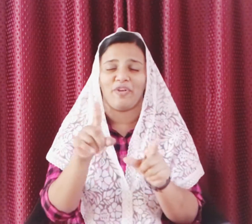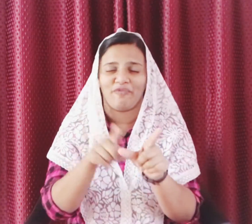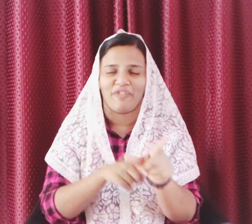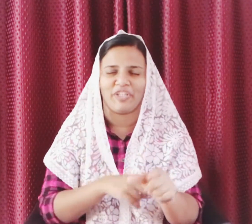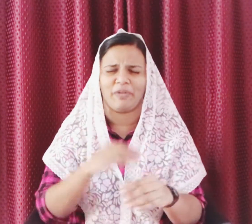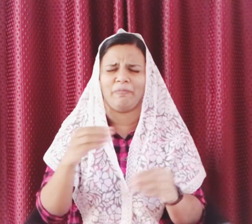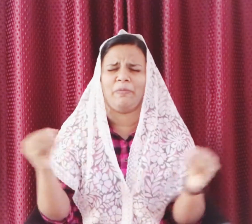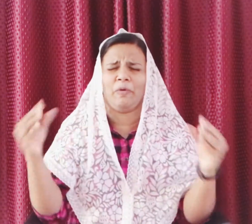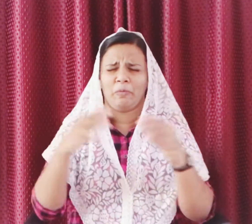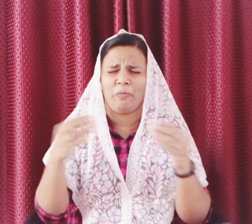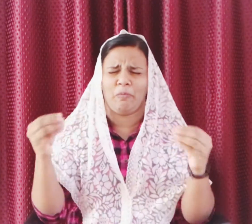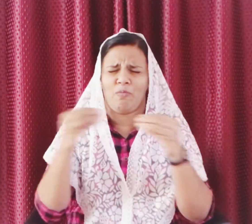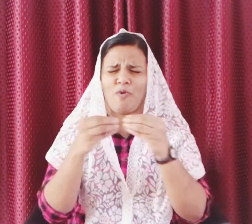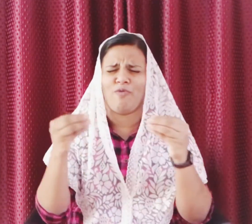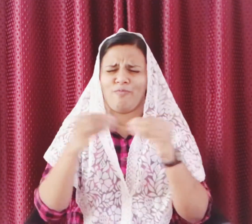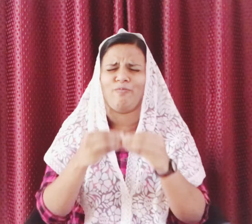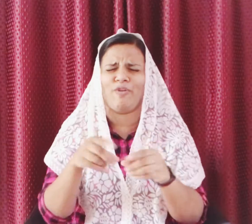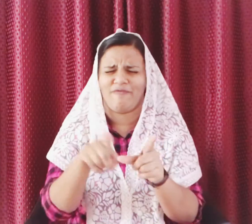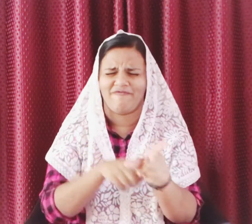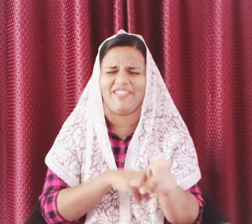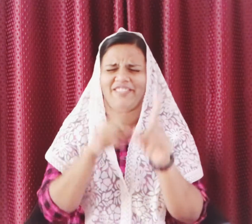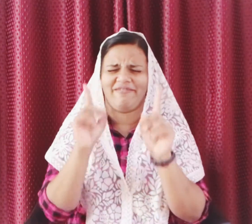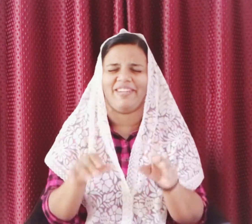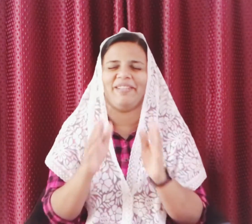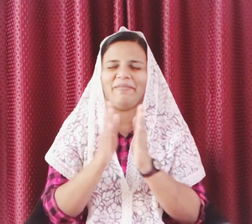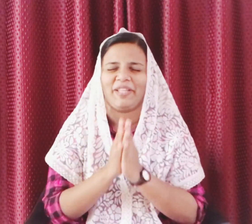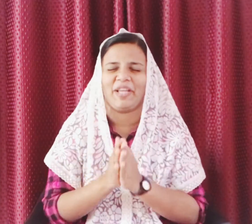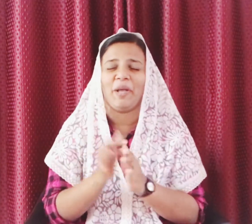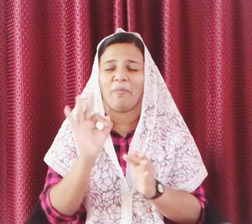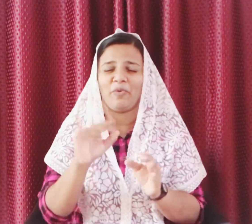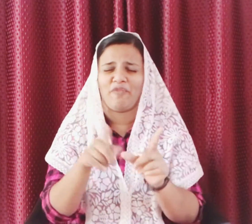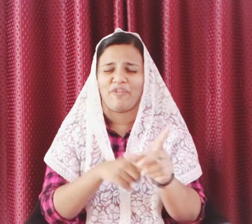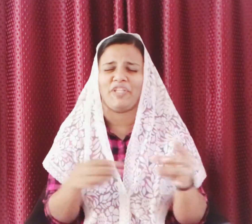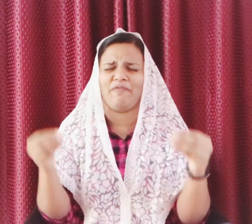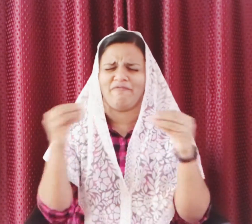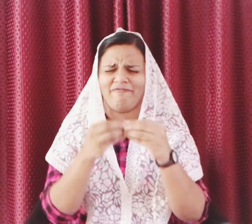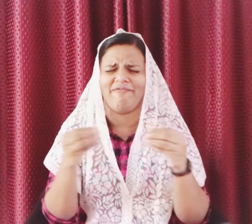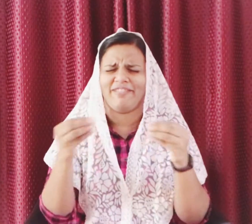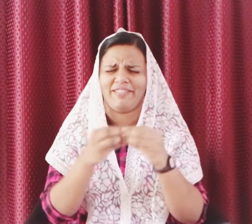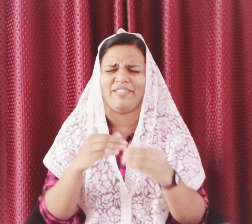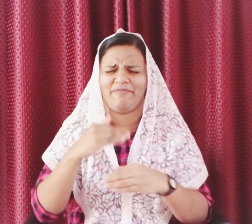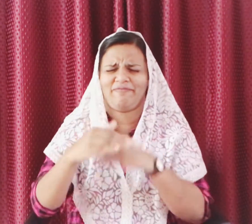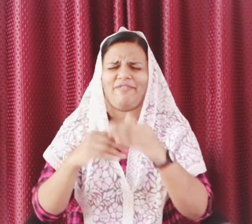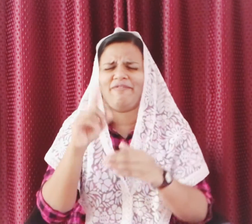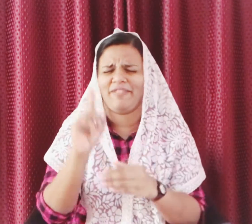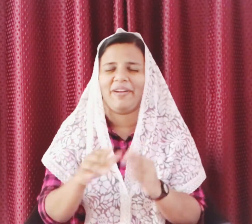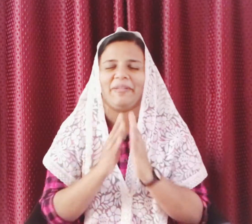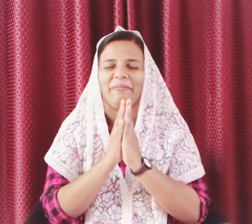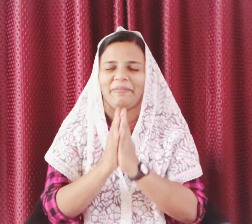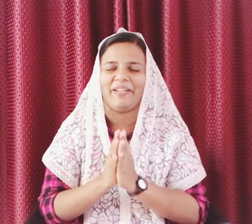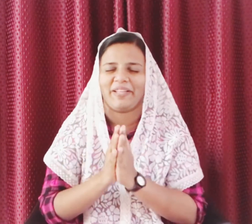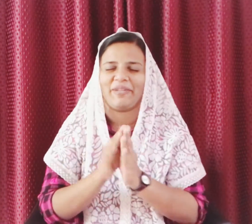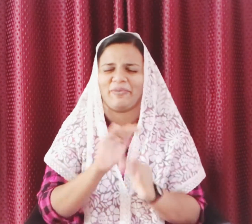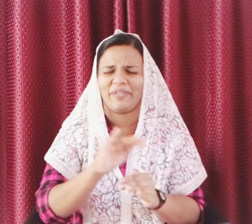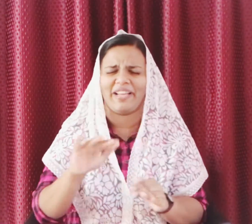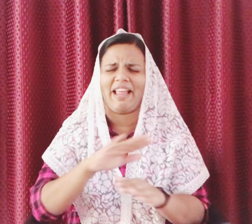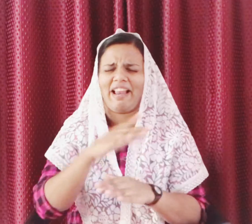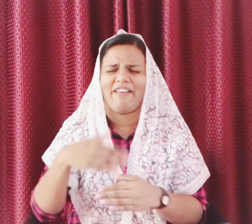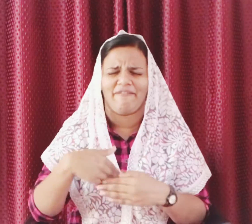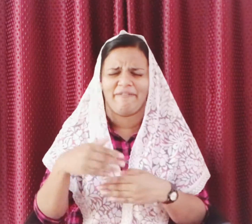പുതുവർഷം വർദ്ധനവിൻ്റെ വർഷമായി അവരുടെ ജീവിതത്തിൽ മാറട്ടെ എന്ന് പ്രാർത്ഥിക്കുന്നു. പുതുവർഷം വർദ്ധനവിൻ്റെ വർഷമായി യേശു ക്രിസ്തുവിൻ്റെ നാമത്തിൽ തൻ്റെ കുഞ്ഞുങ്ങളുടെ ജീവിതത്തിൽ മാറട്ടെ